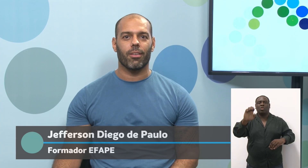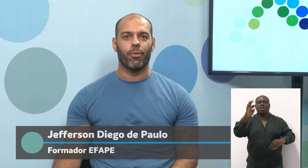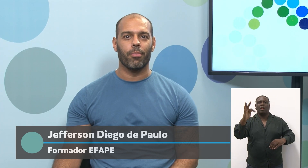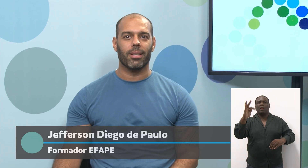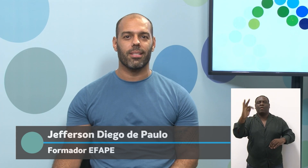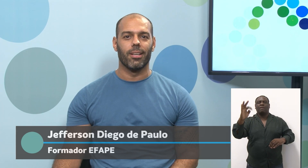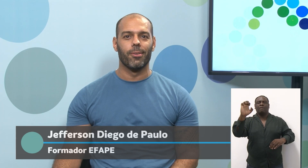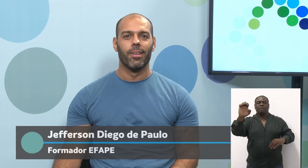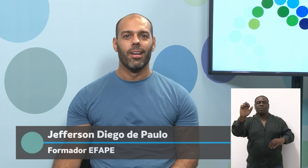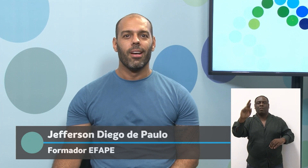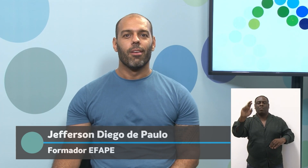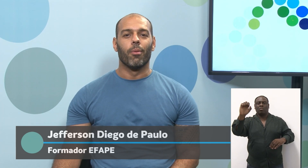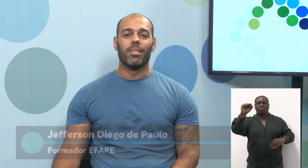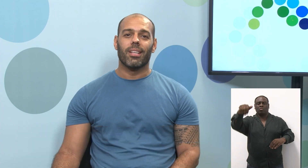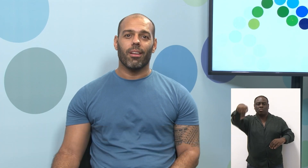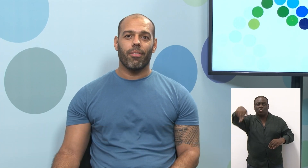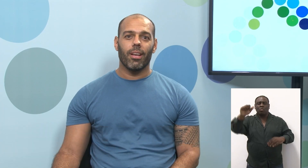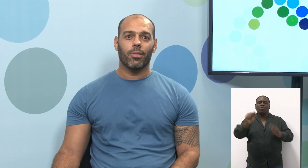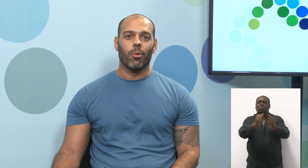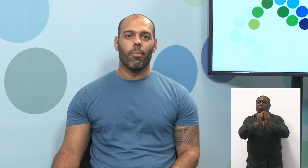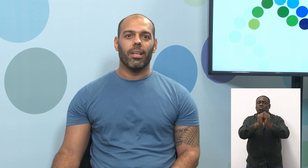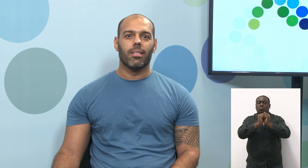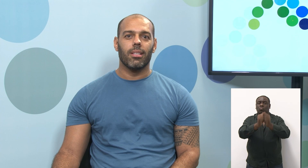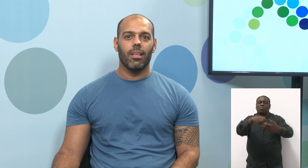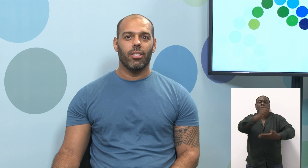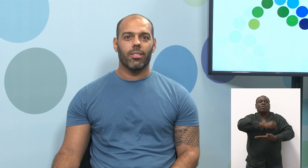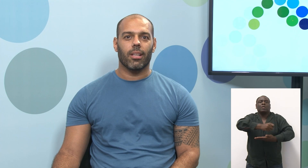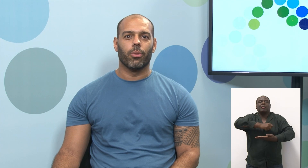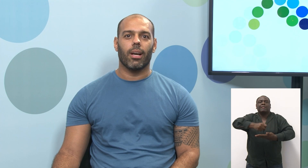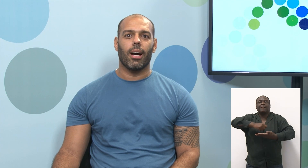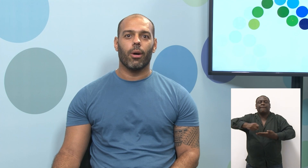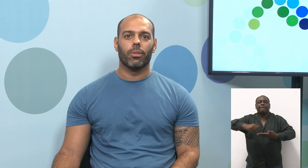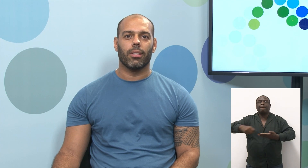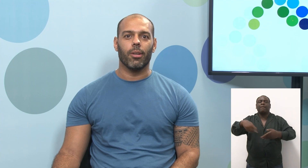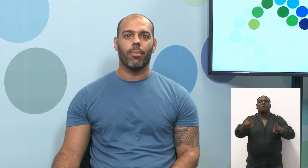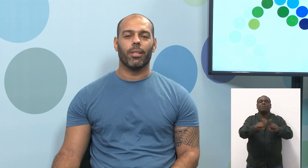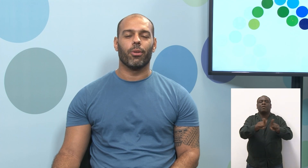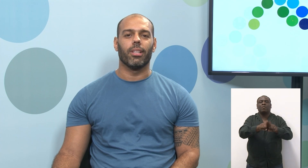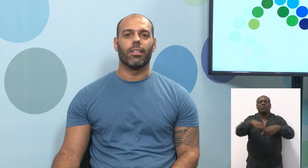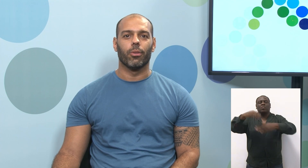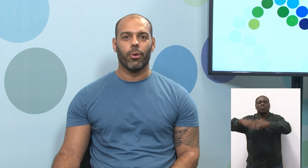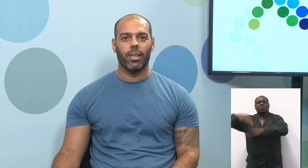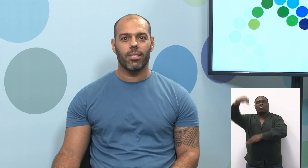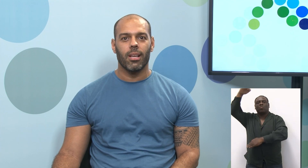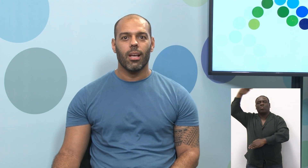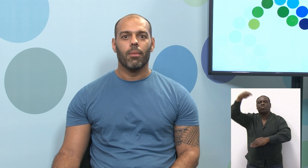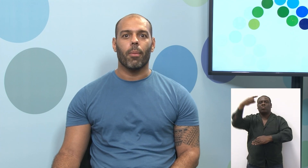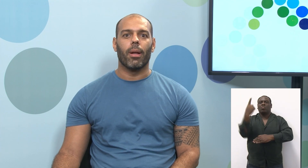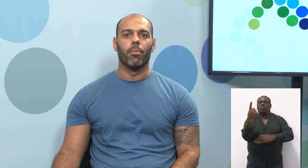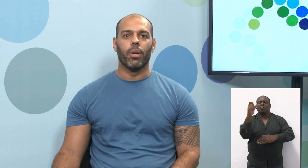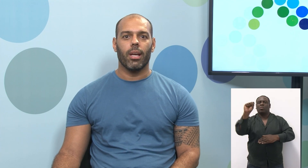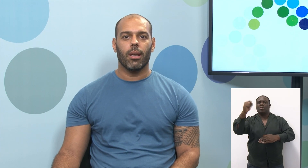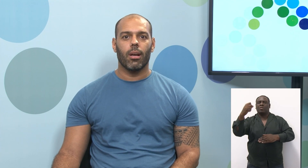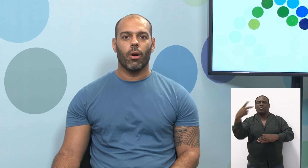essa formação. Vou me descrever, sou um homem cis, de estatura alta, tenho 1,82 m, minha pele morena,